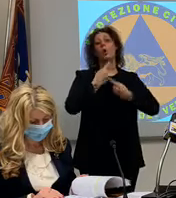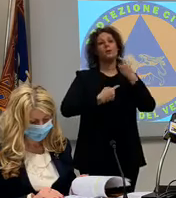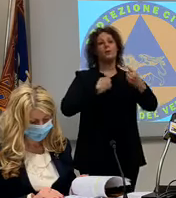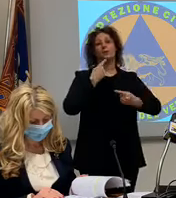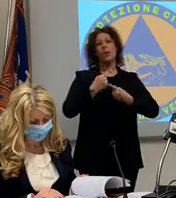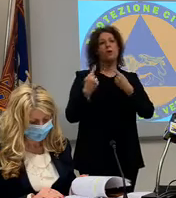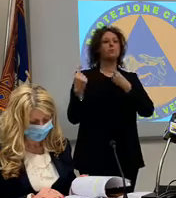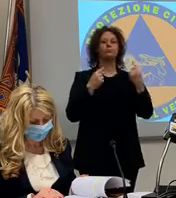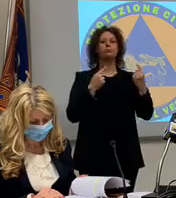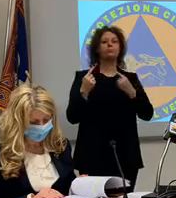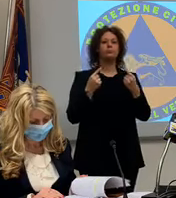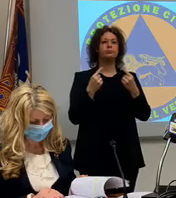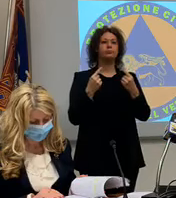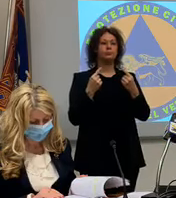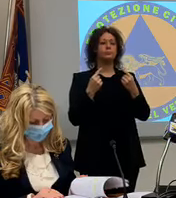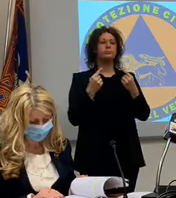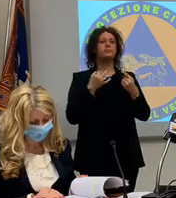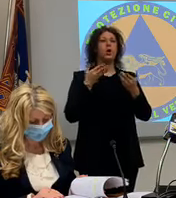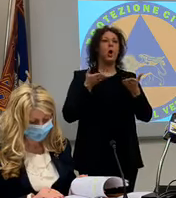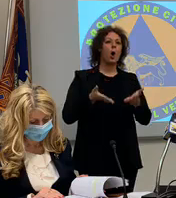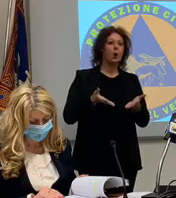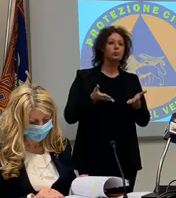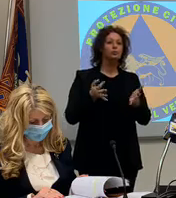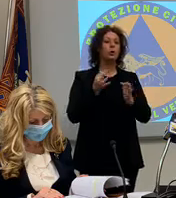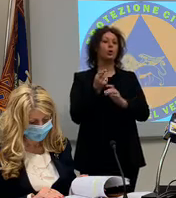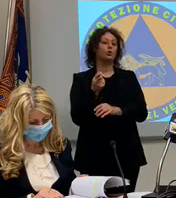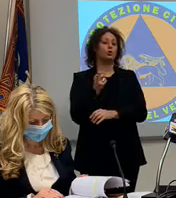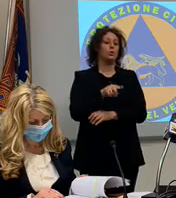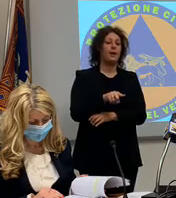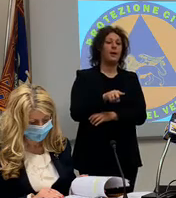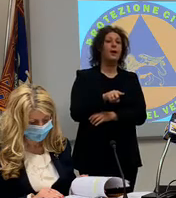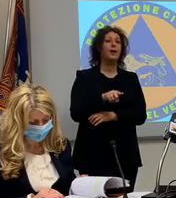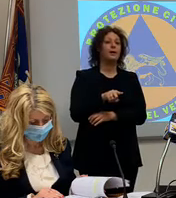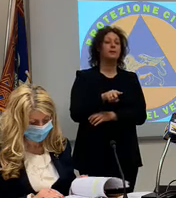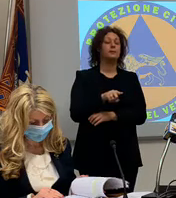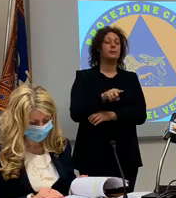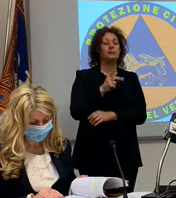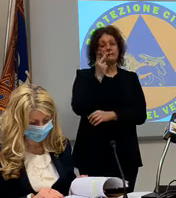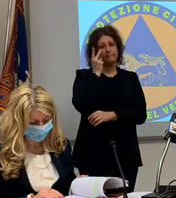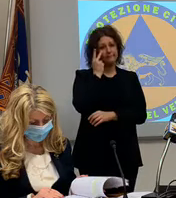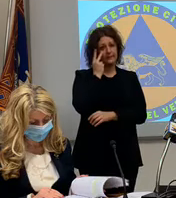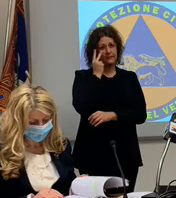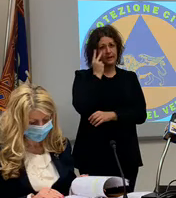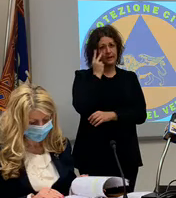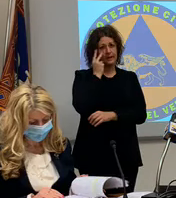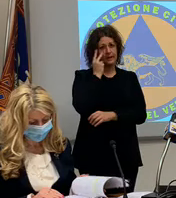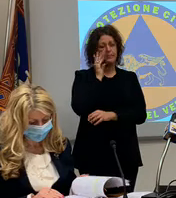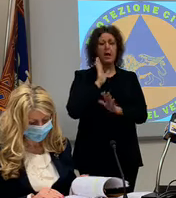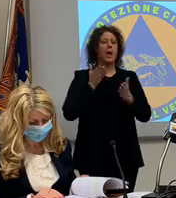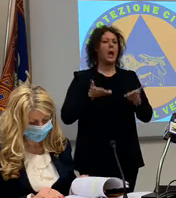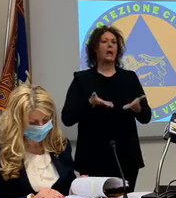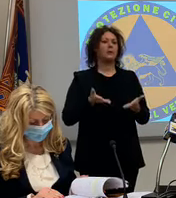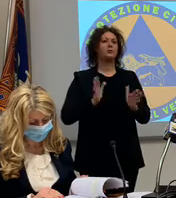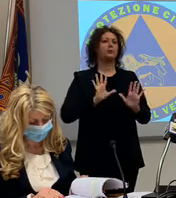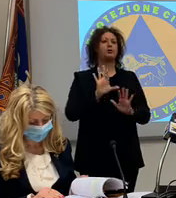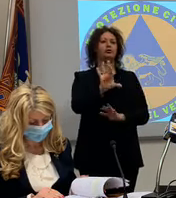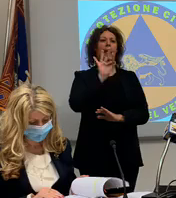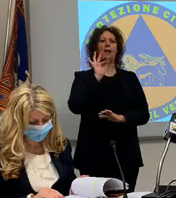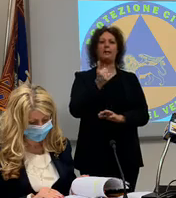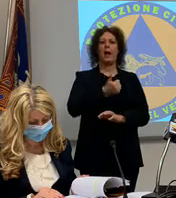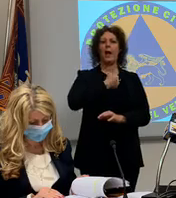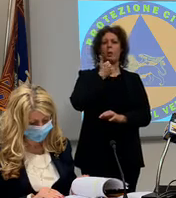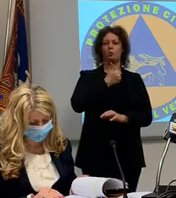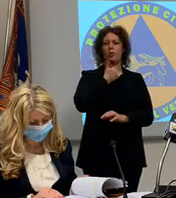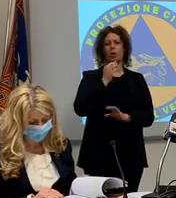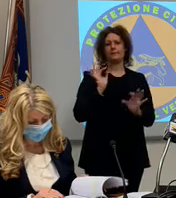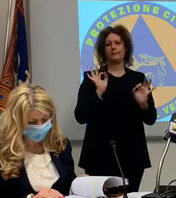oggi oggi alla volta di domani vedremo non provvediamo ancora a A scelte autonome per un semplice motivo che è partita